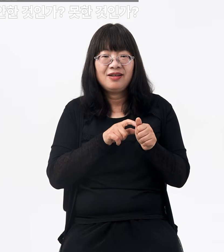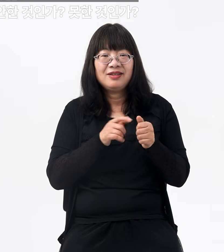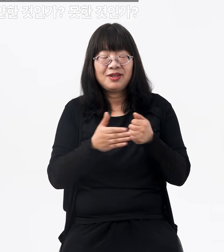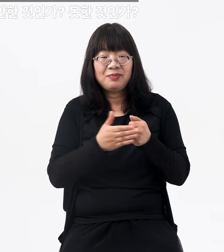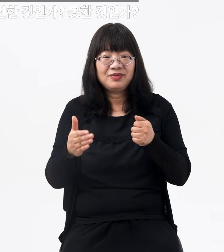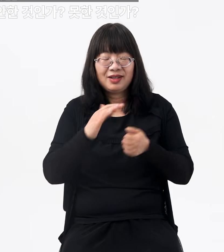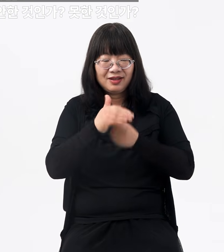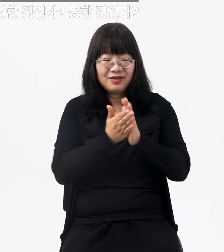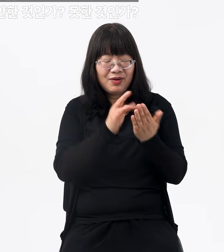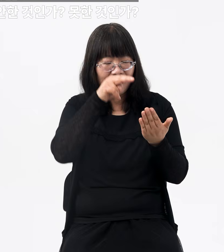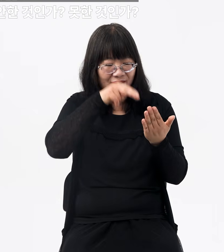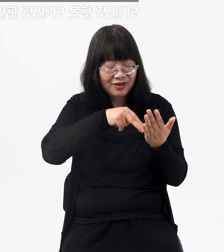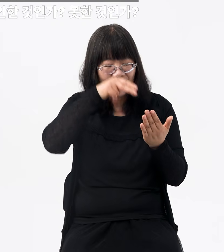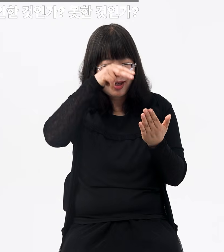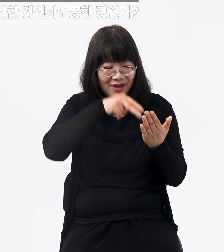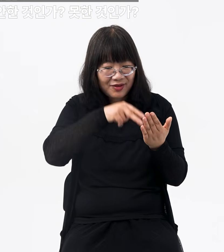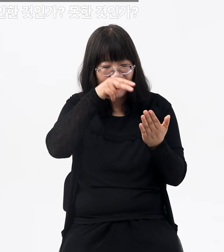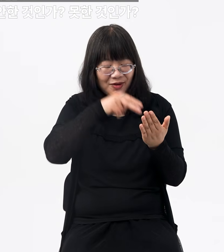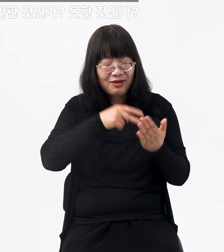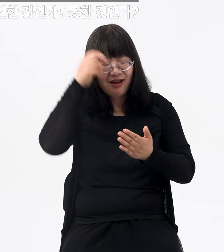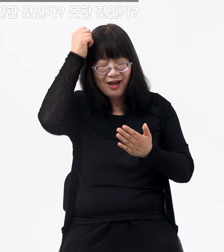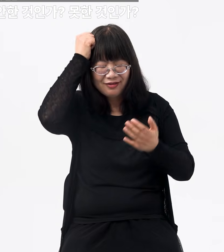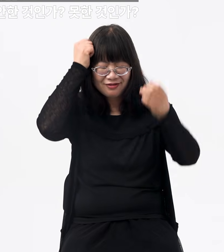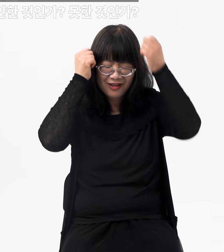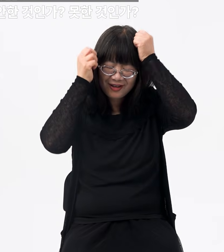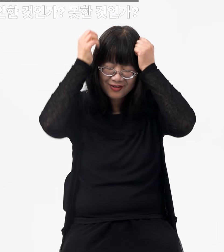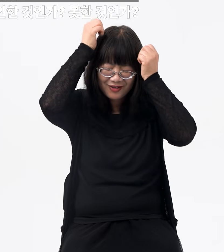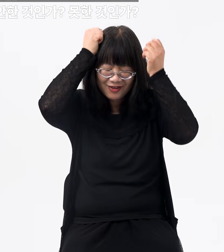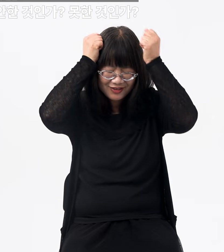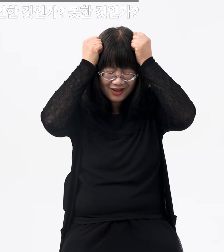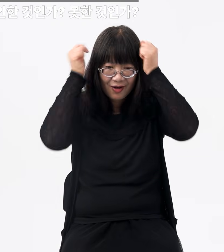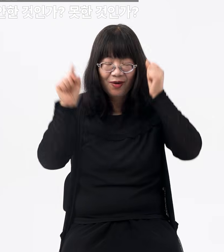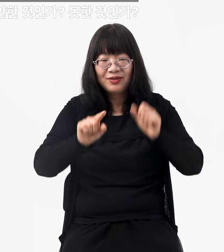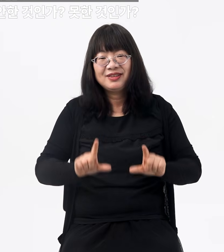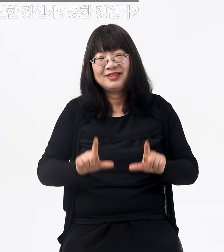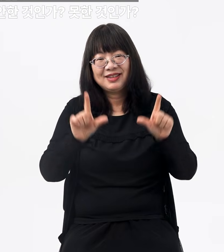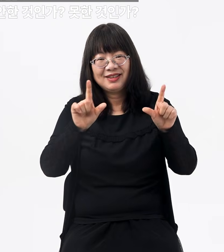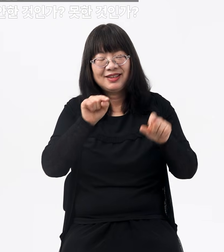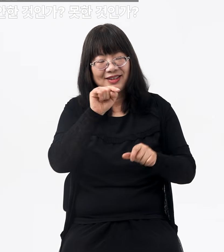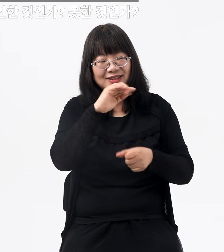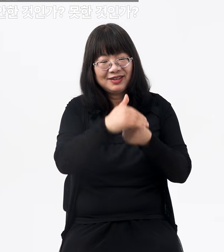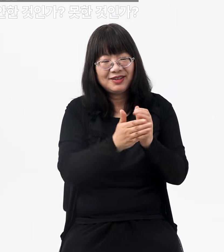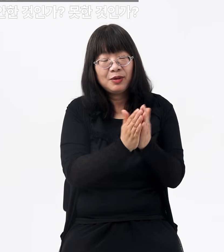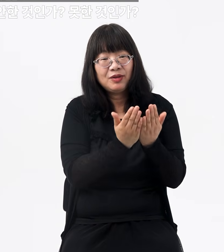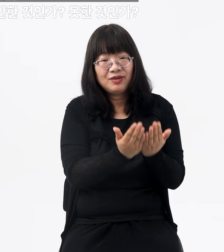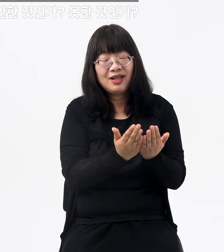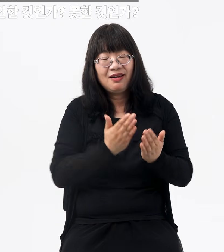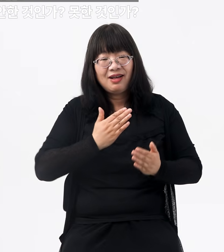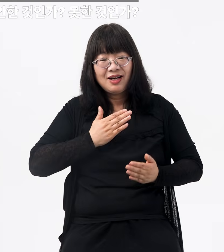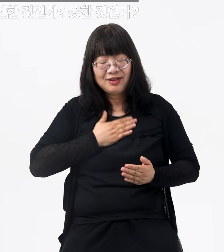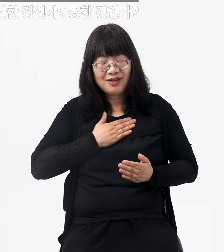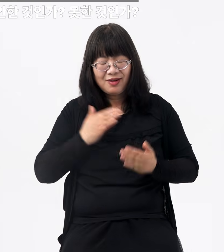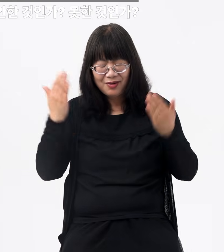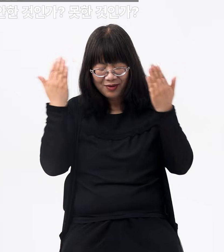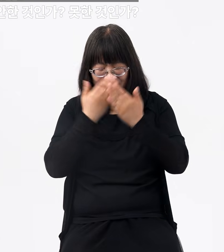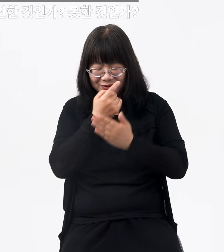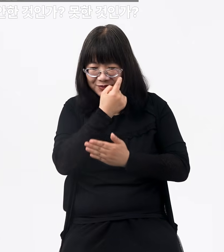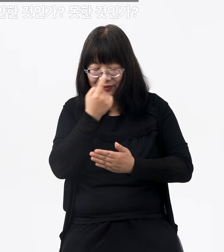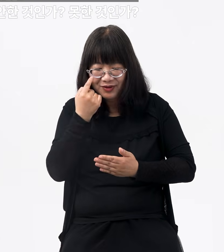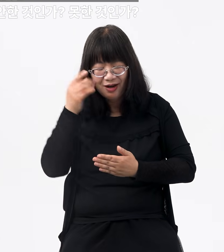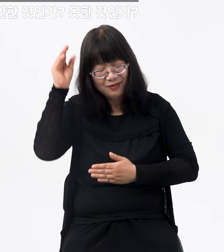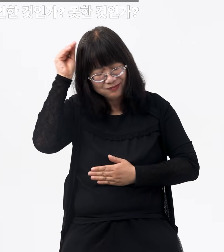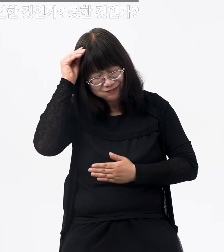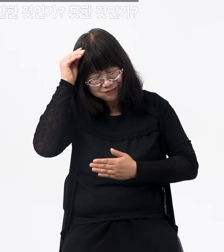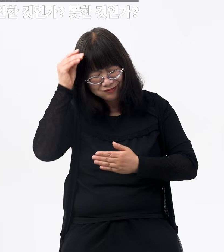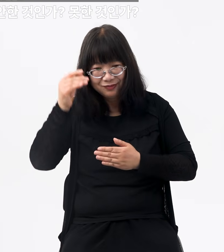성경을 읽고 외우다가 어느 날 그 성경이 자기의 어두운 눈과